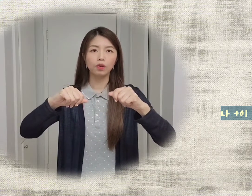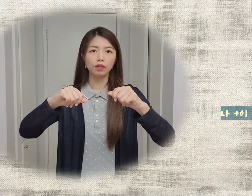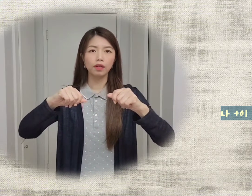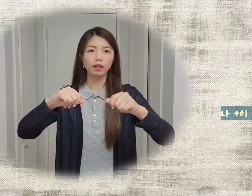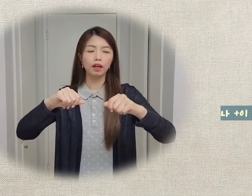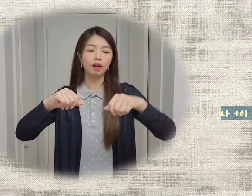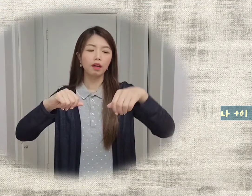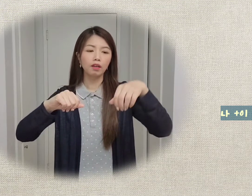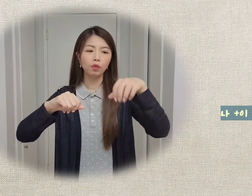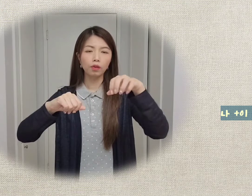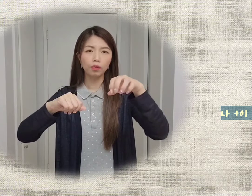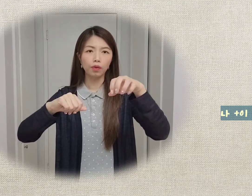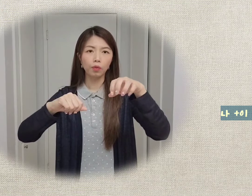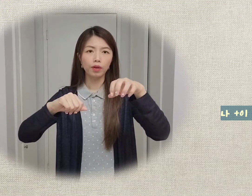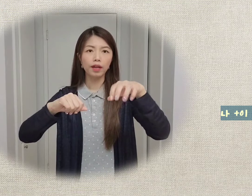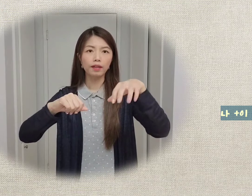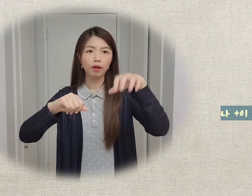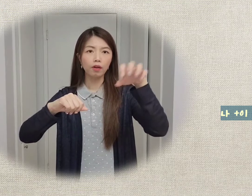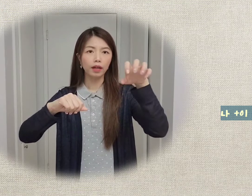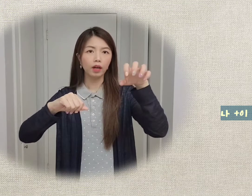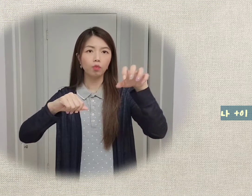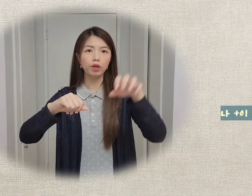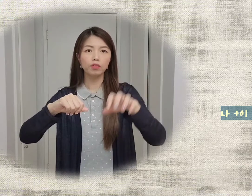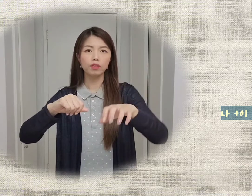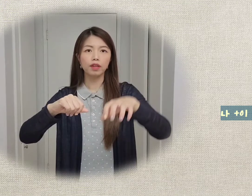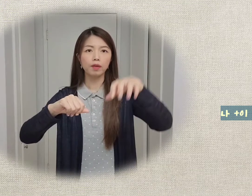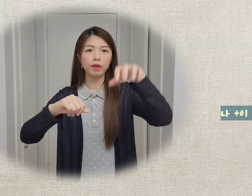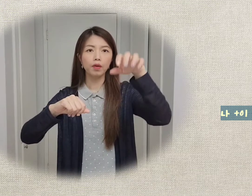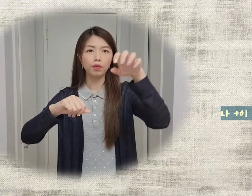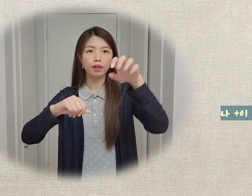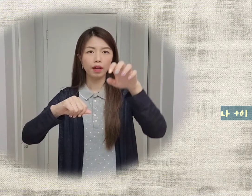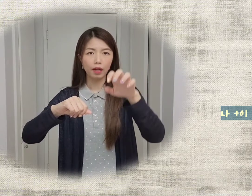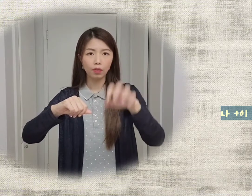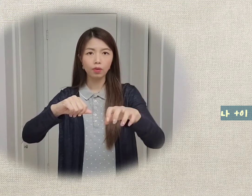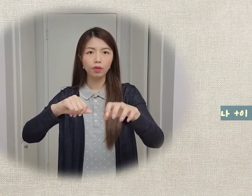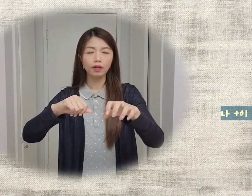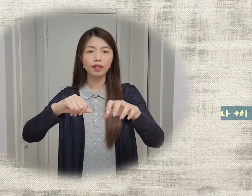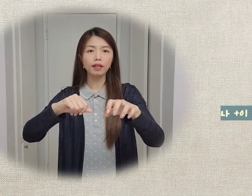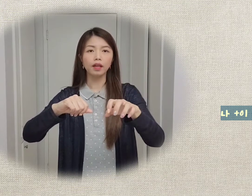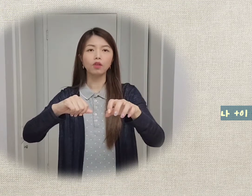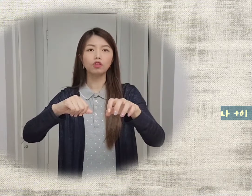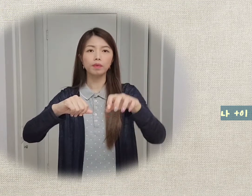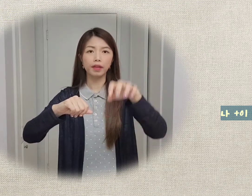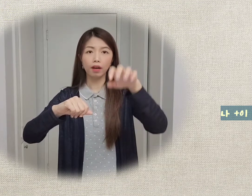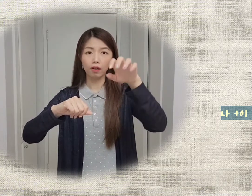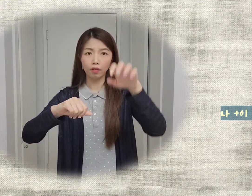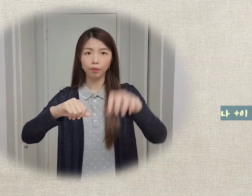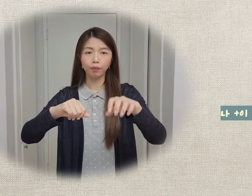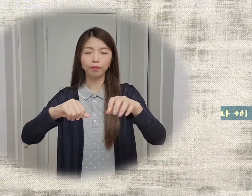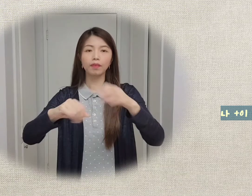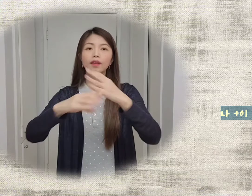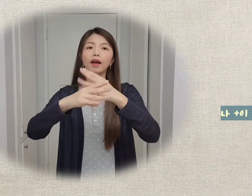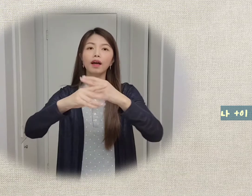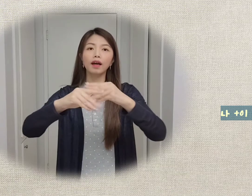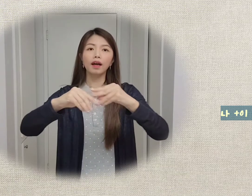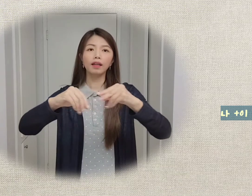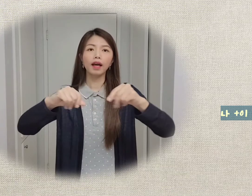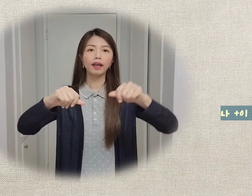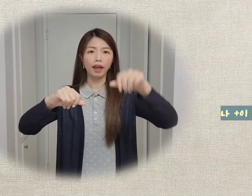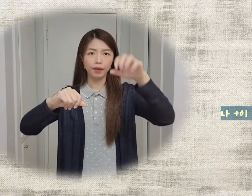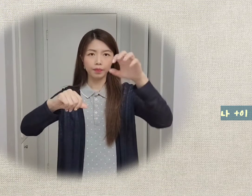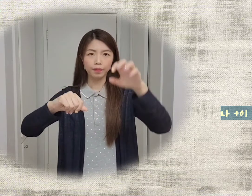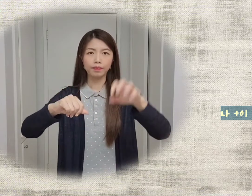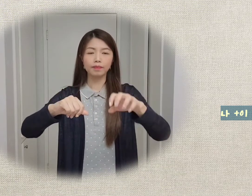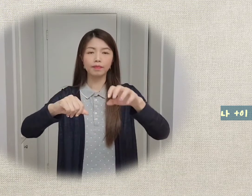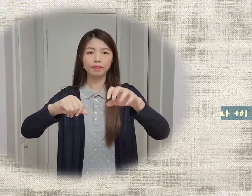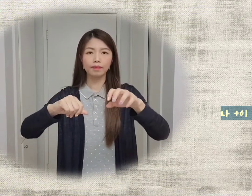장소 수어는 손등 위로 보이게 해서 약간 오므려 주신 다음에 위에서 아래로 살짝 내려주시면 돼요.